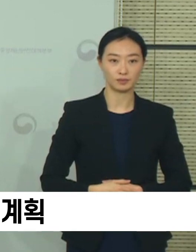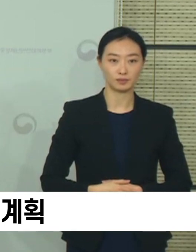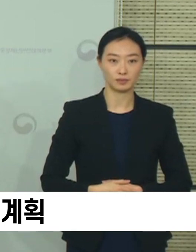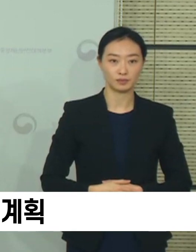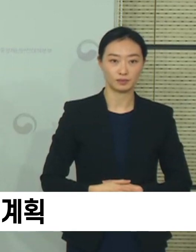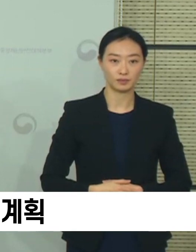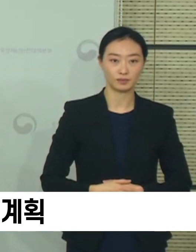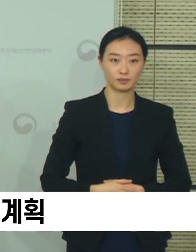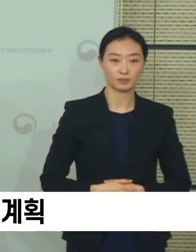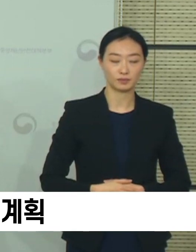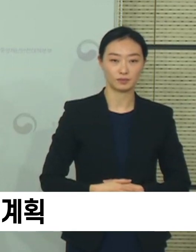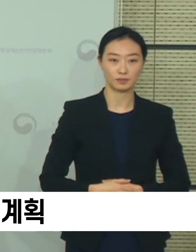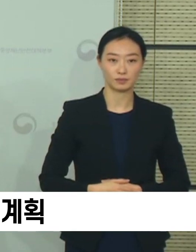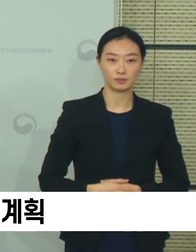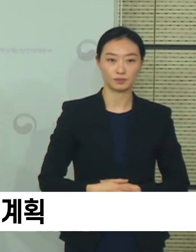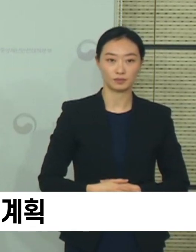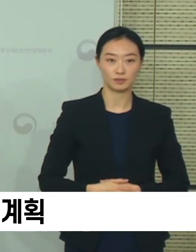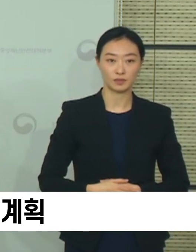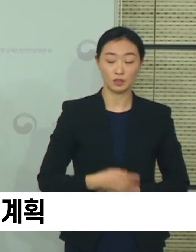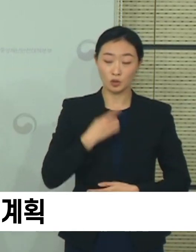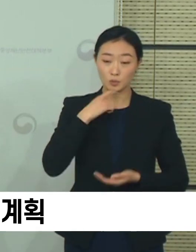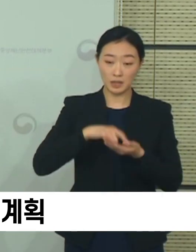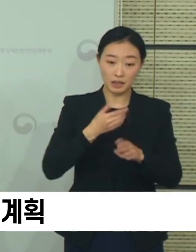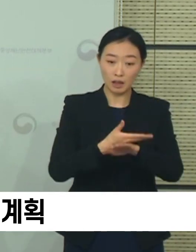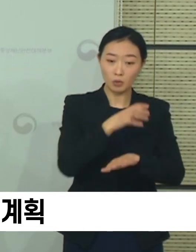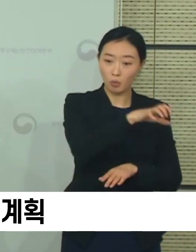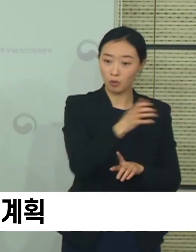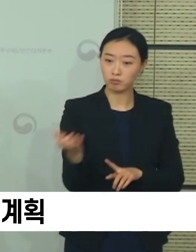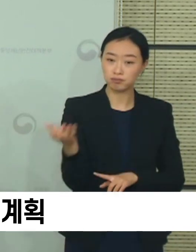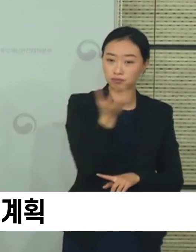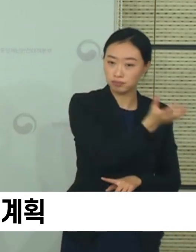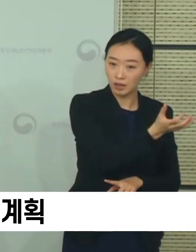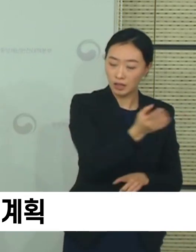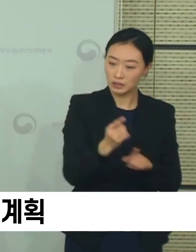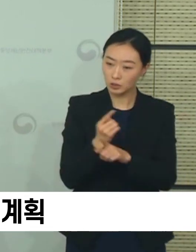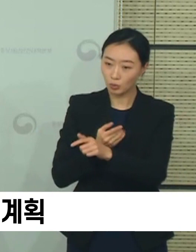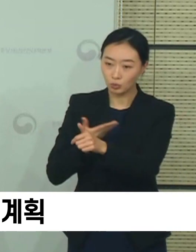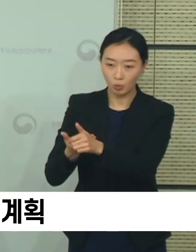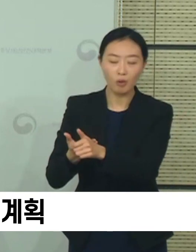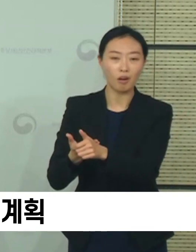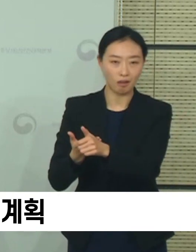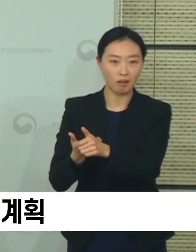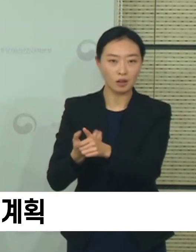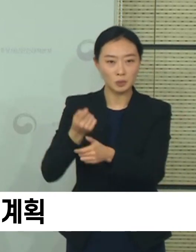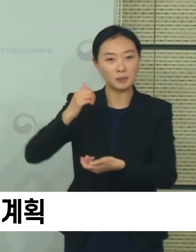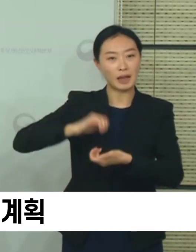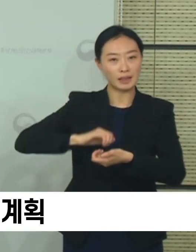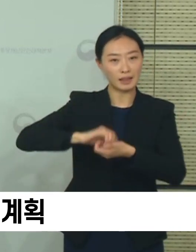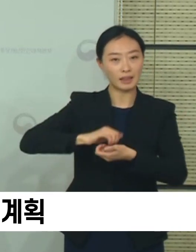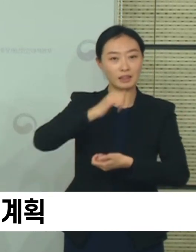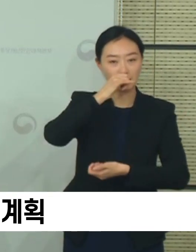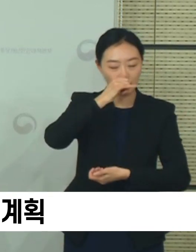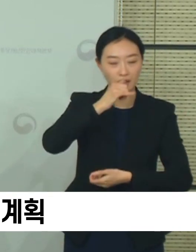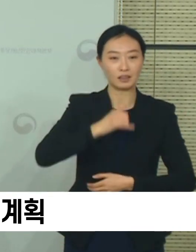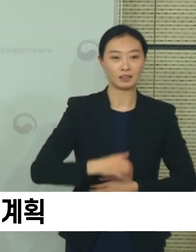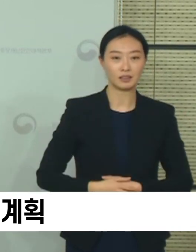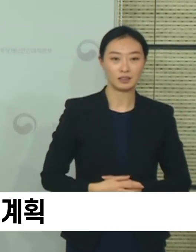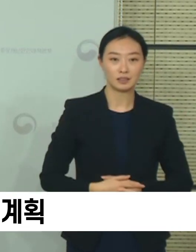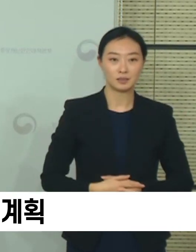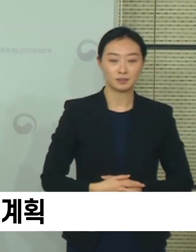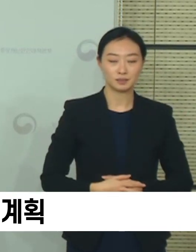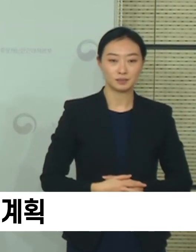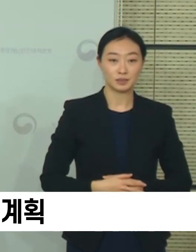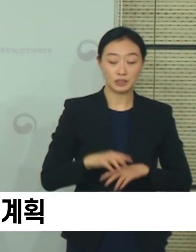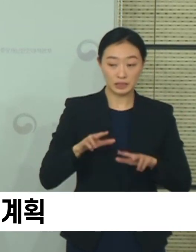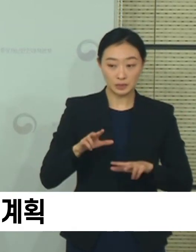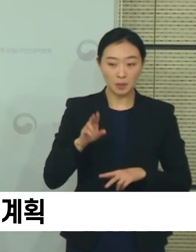그러한 점에서 쉽게 이렇게 단시간 내에 조치를 취하는데 좀 제한이 따른다라는 말씀을 드립니다. 현재